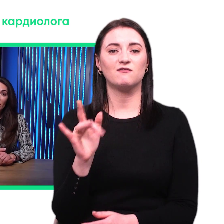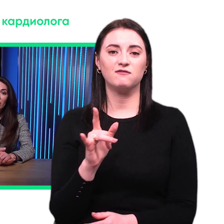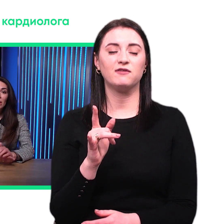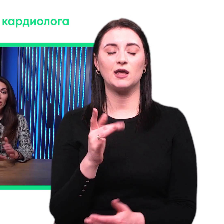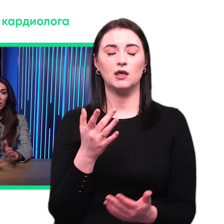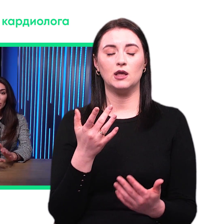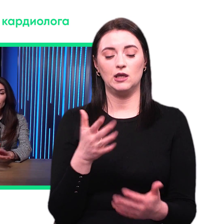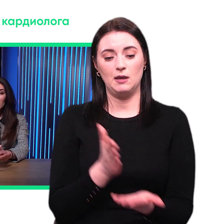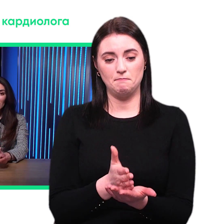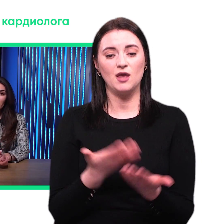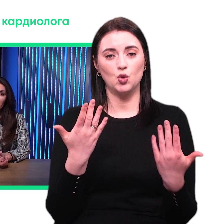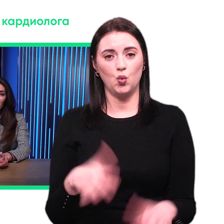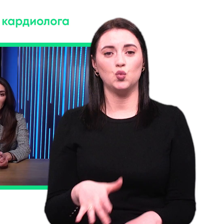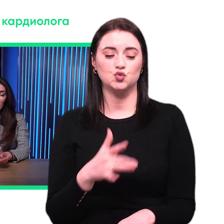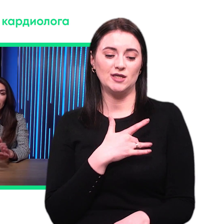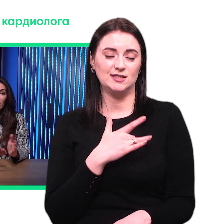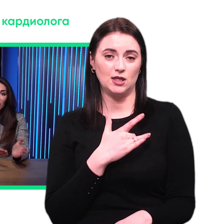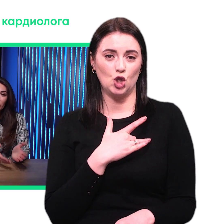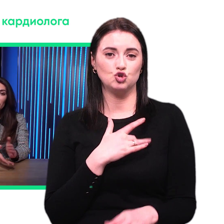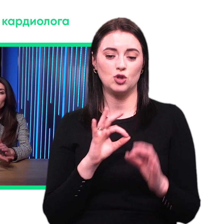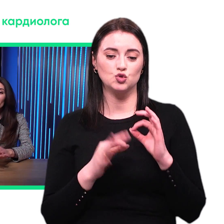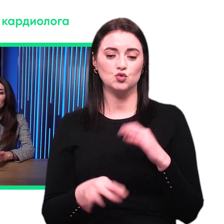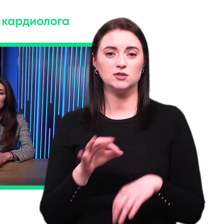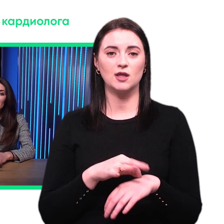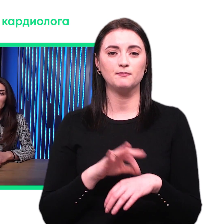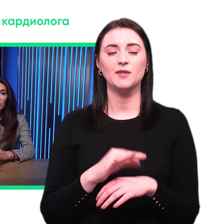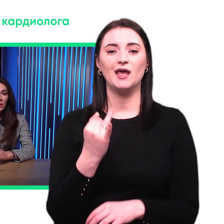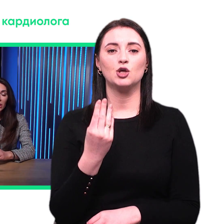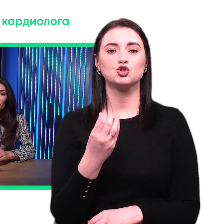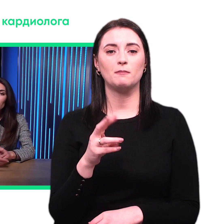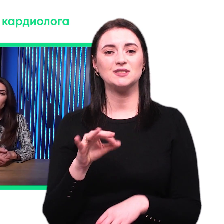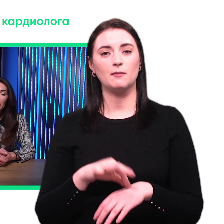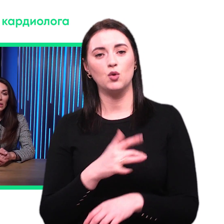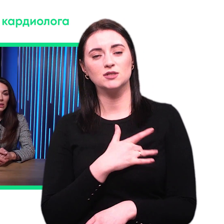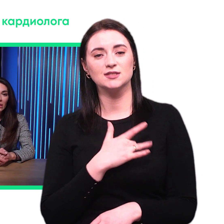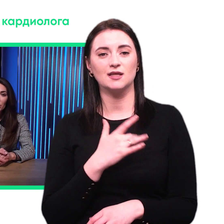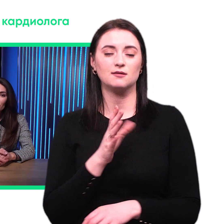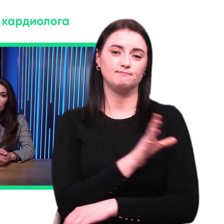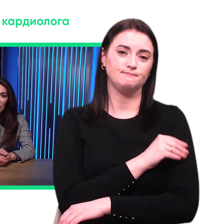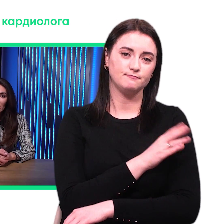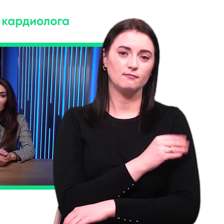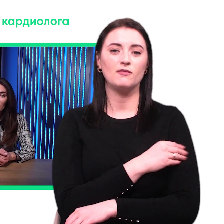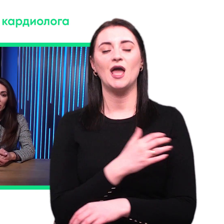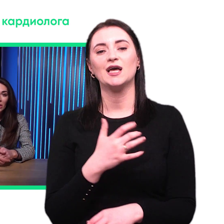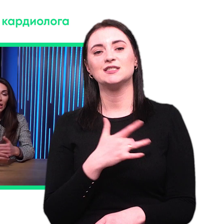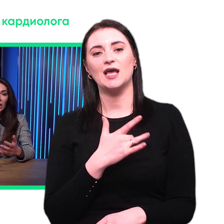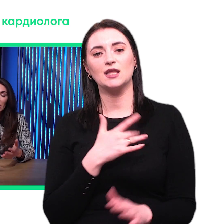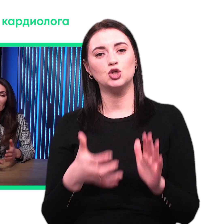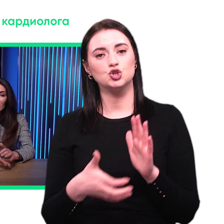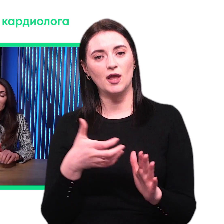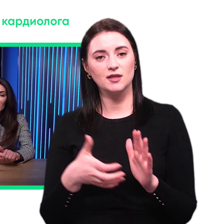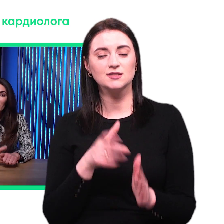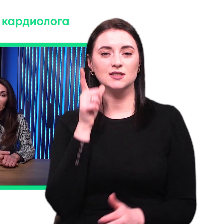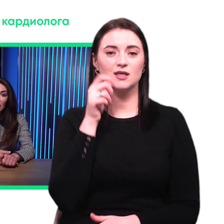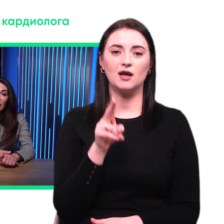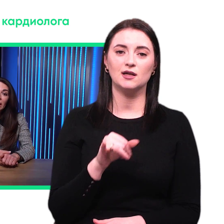уже сердечно-сосудистые заболевания, ишемическую болезнь сердца, гипертоническую болезнь, сердечную недостаточность,